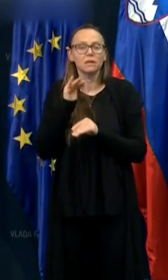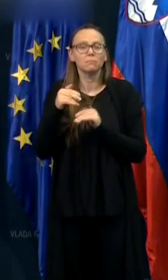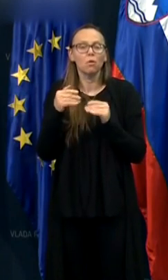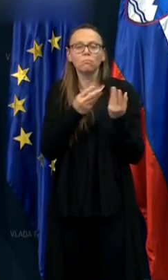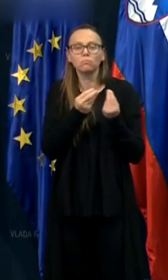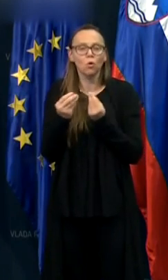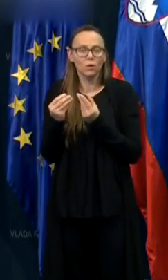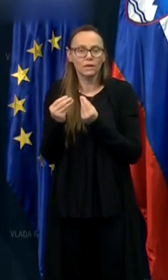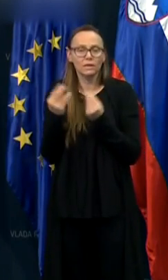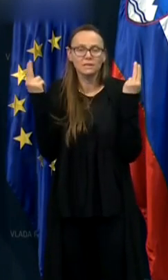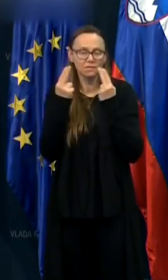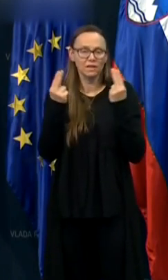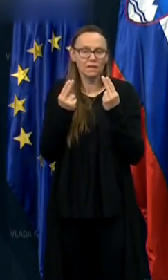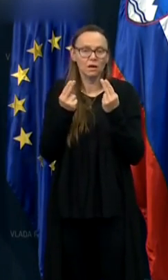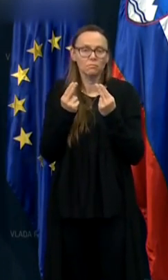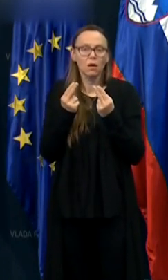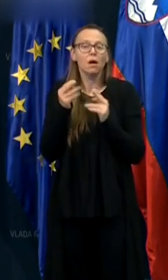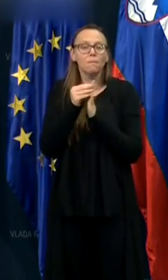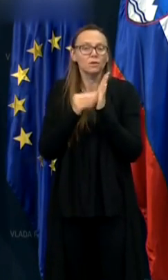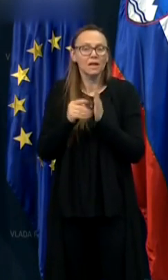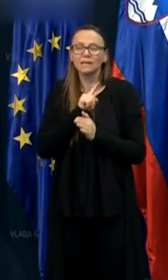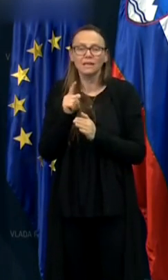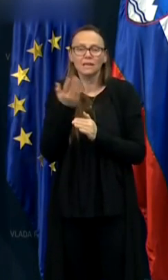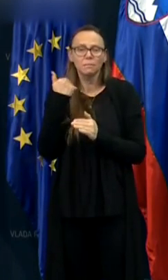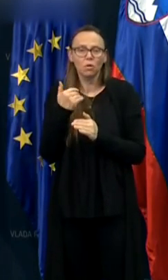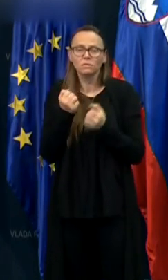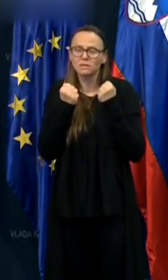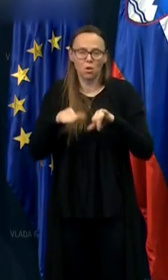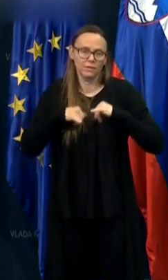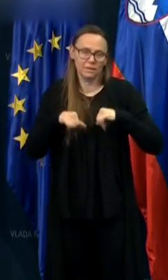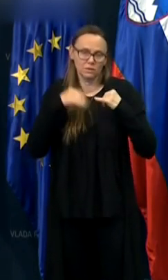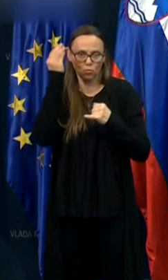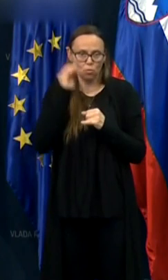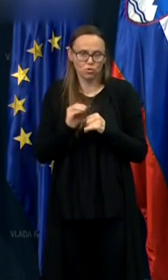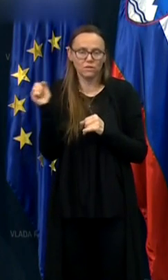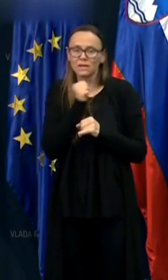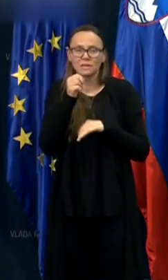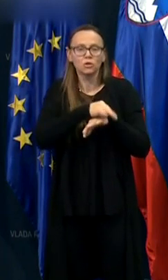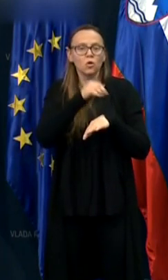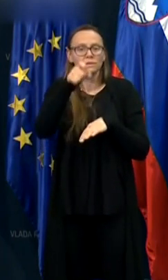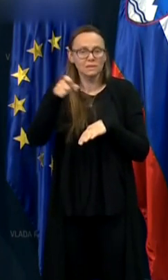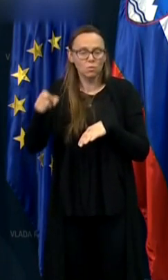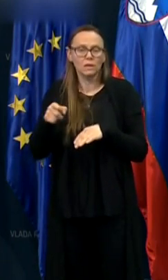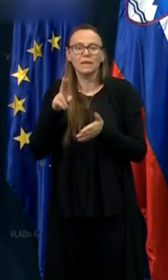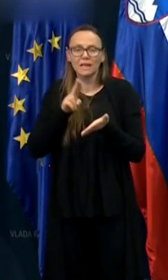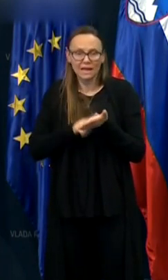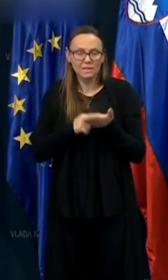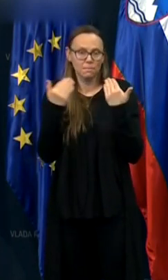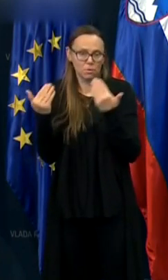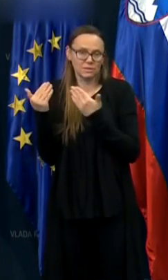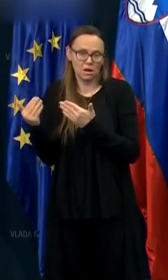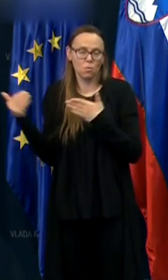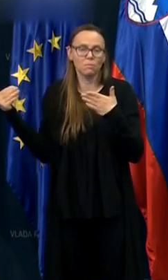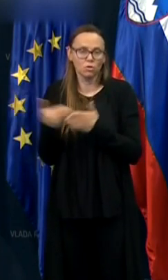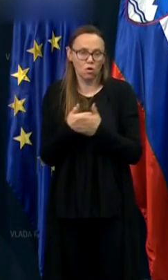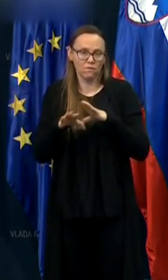številnih, seveda posrednih podatkih, ni več tako zelo intenzivno, zato zdravniki res pozdravljamo